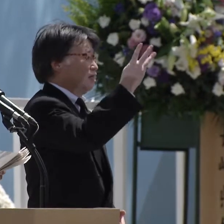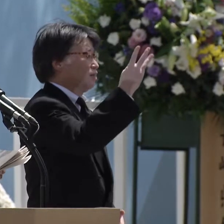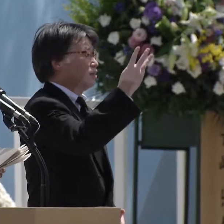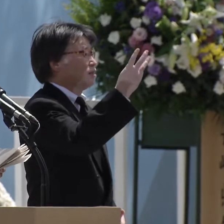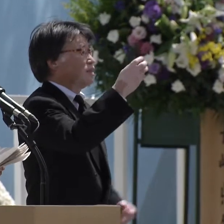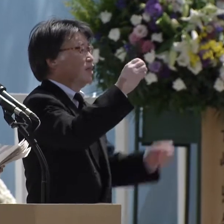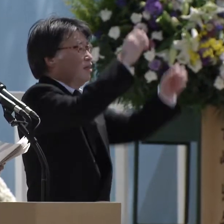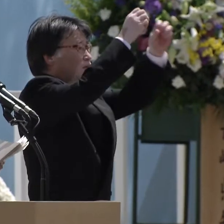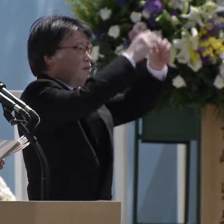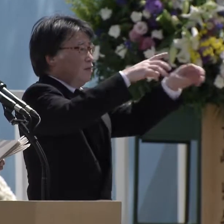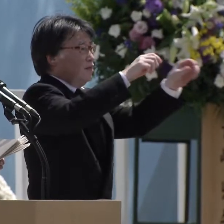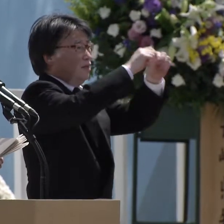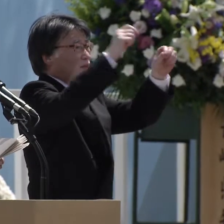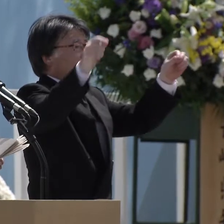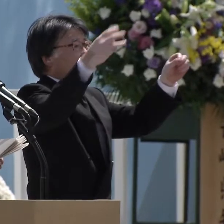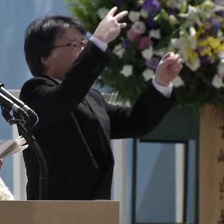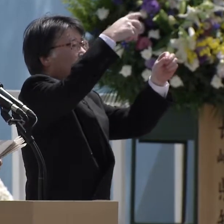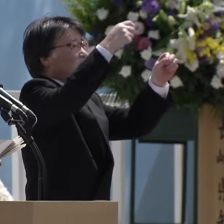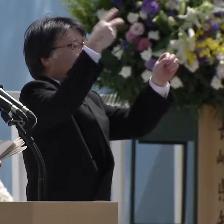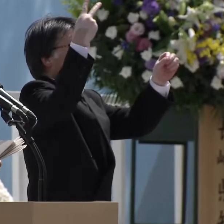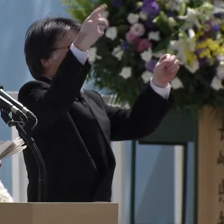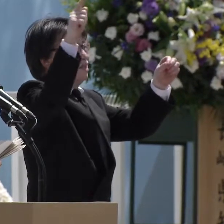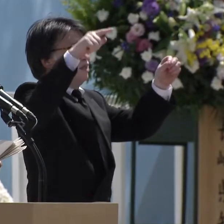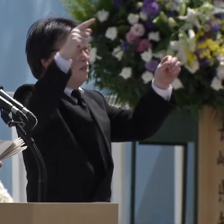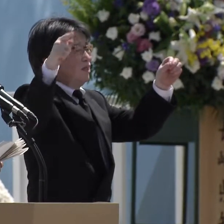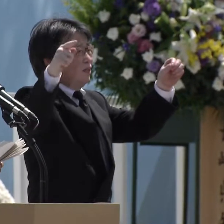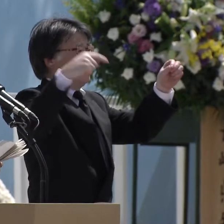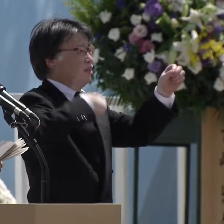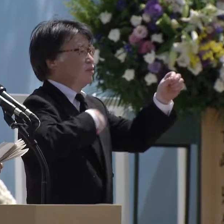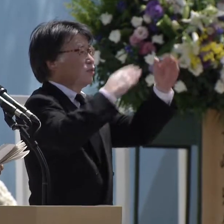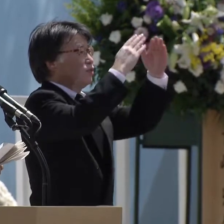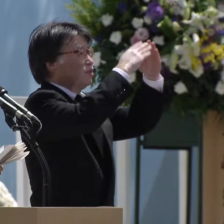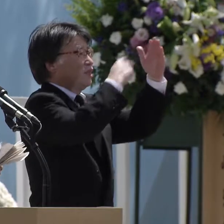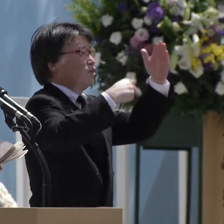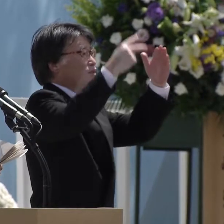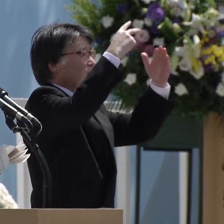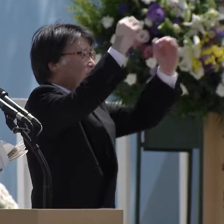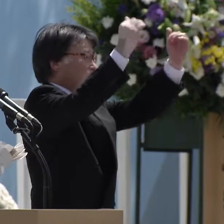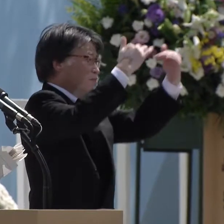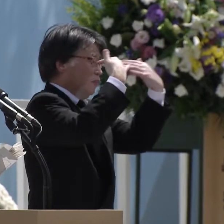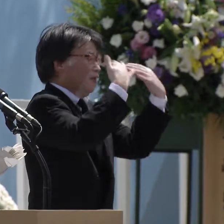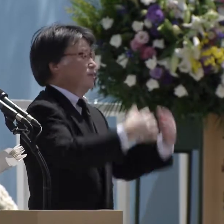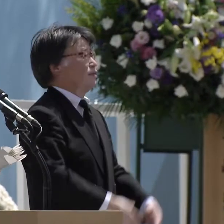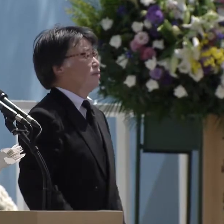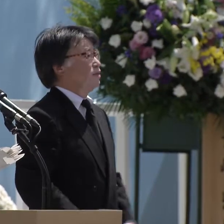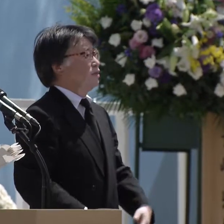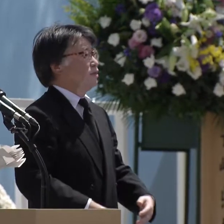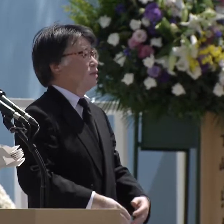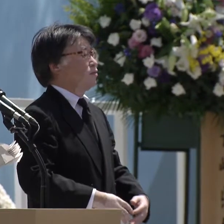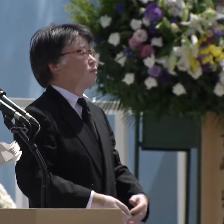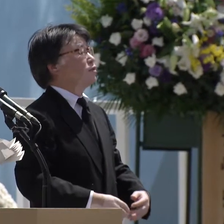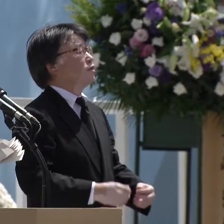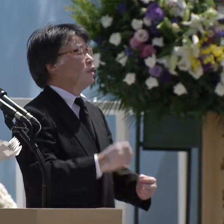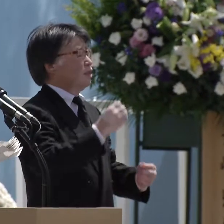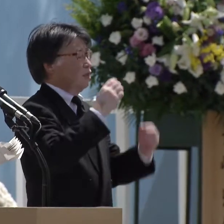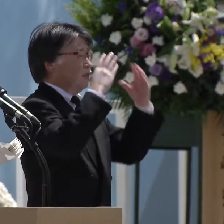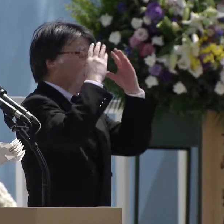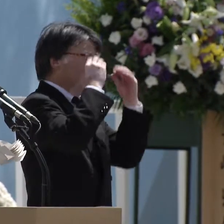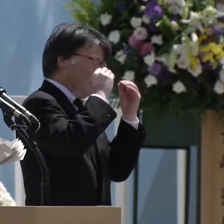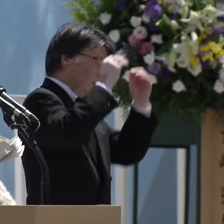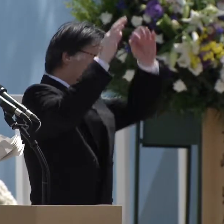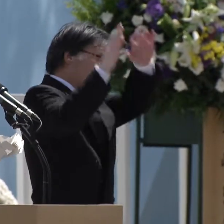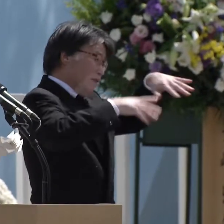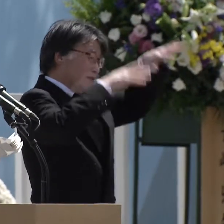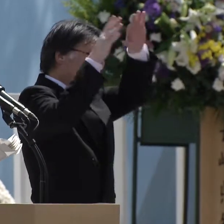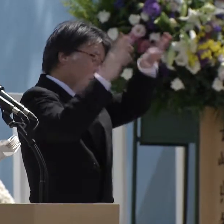心地から3.2キロ離れた自宅の2階で被爆しました。気を失った直後、爆風で